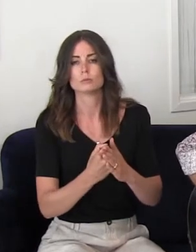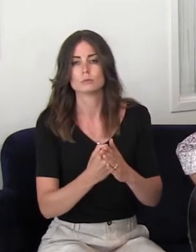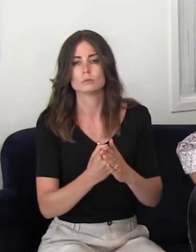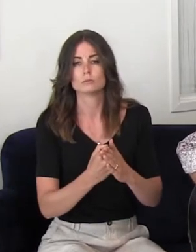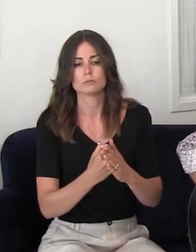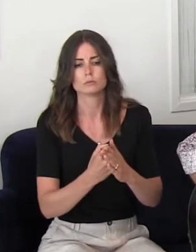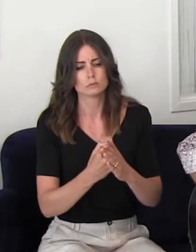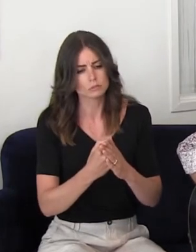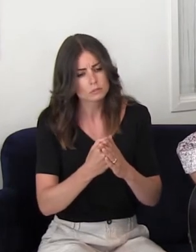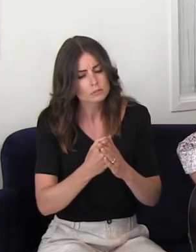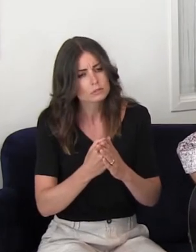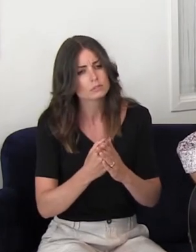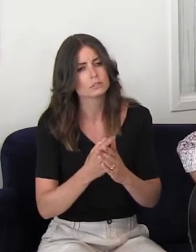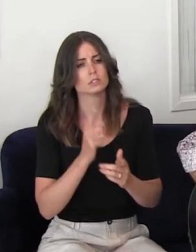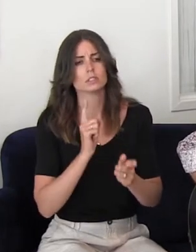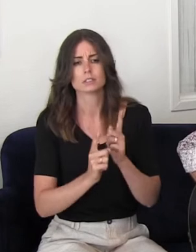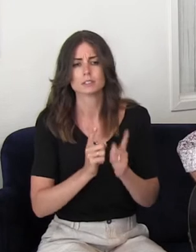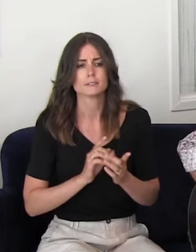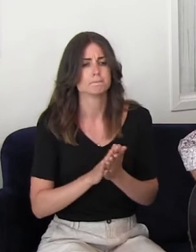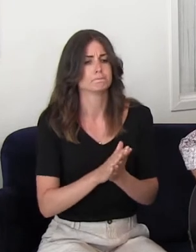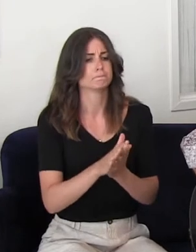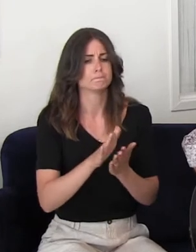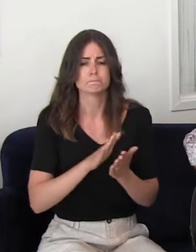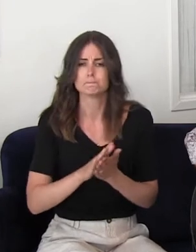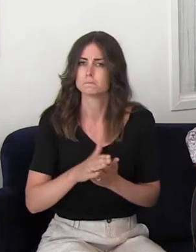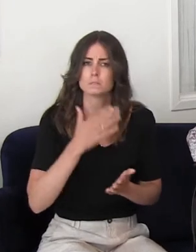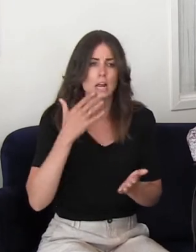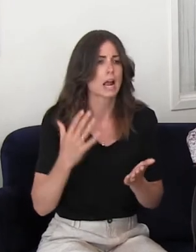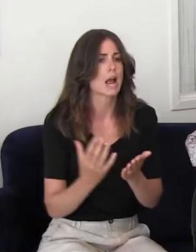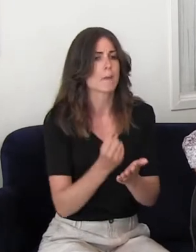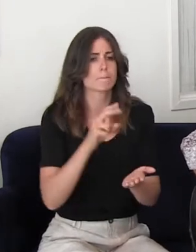kan det stora lyftet bli för svårt.